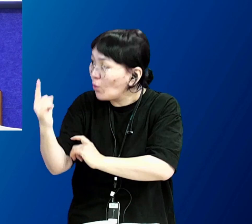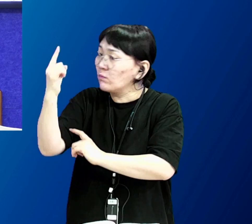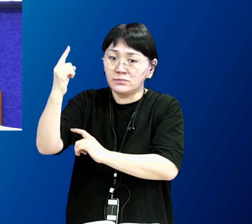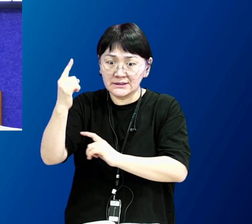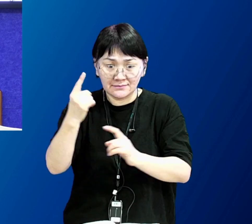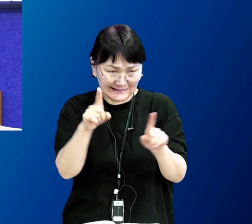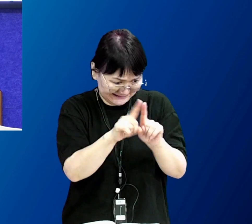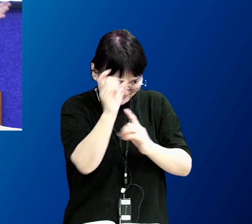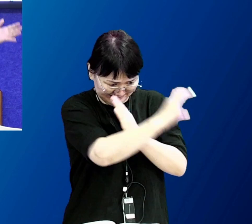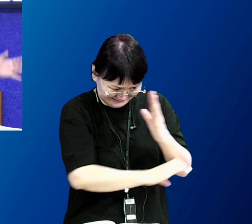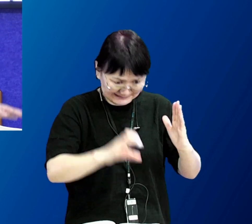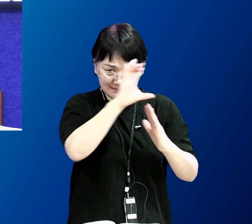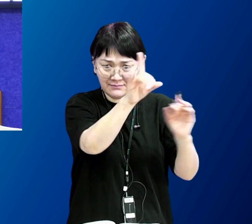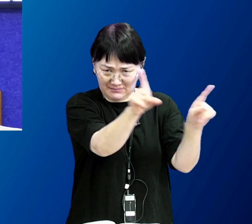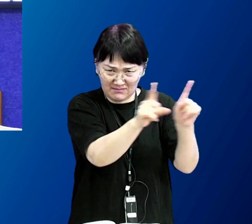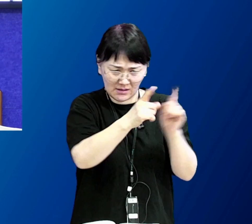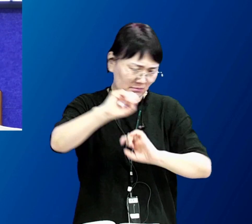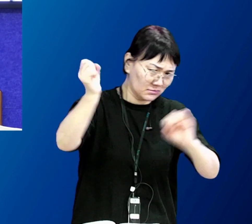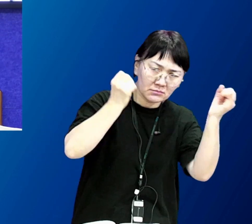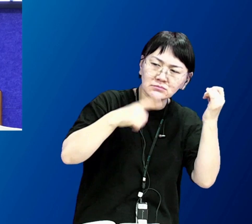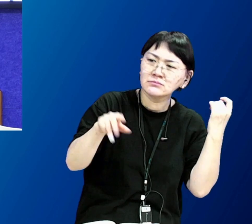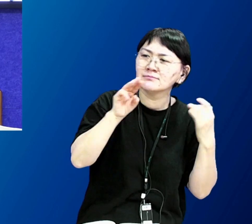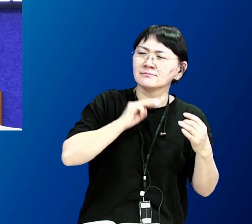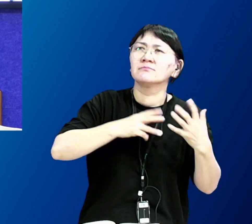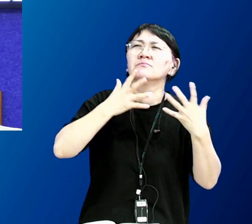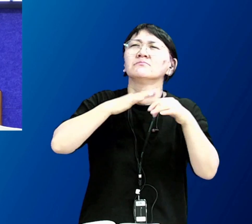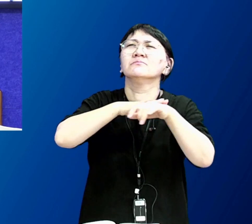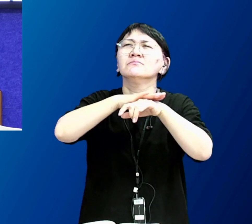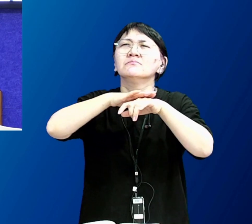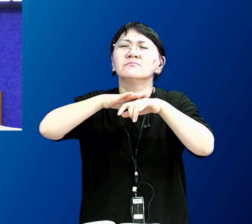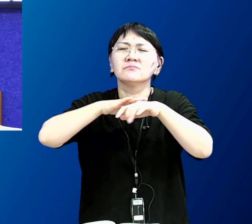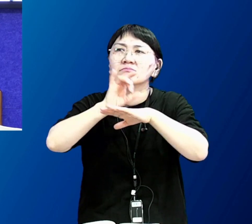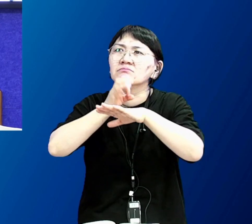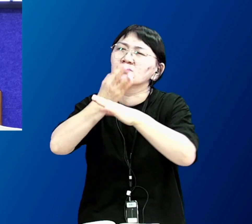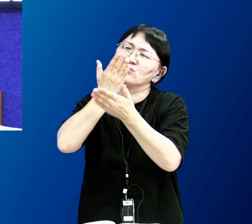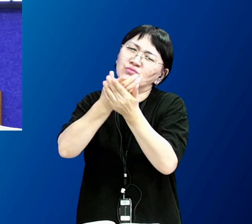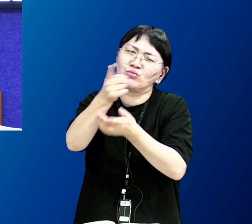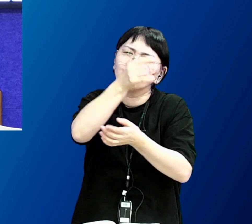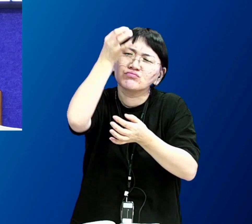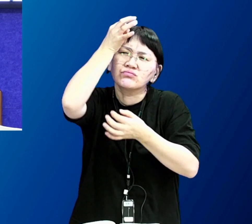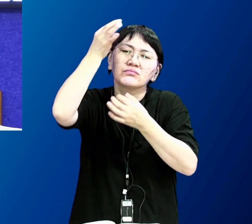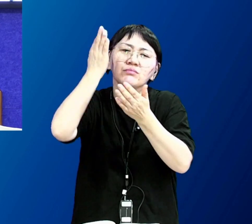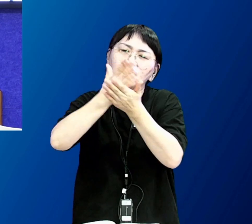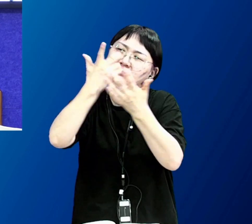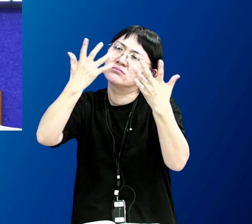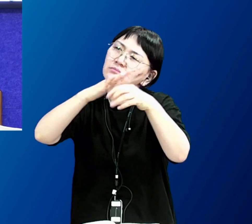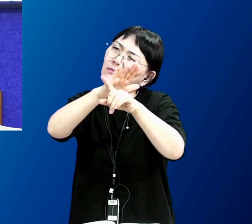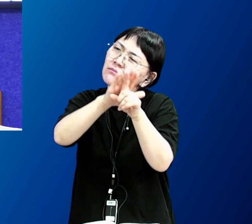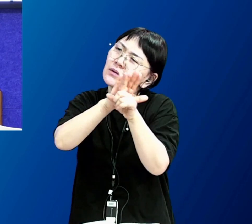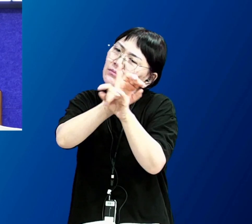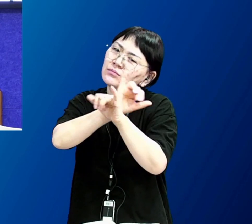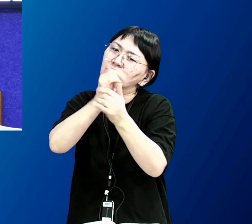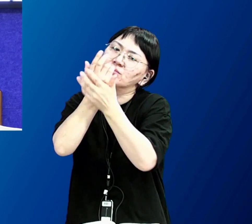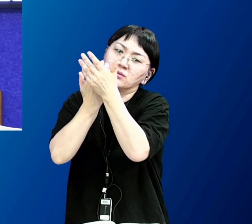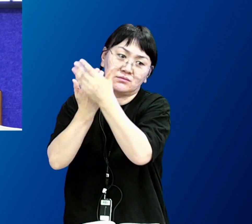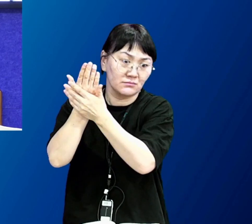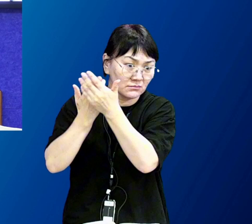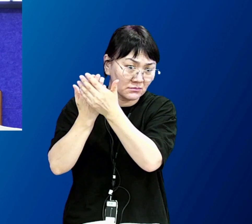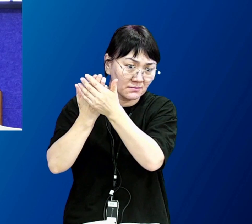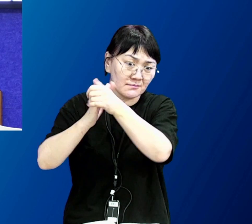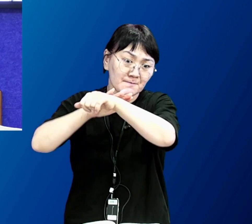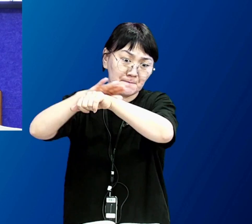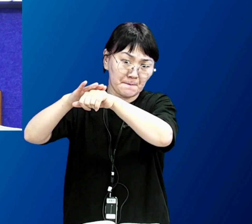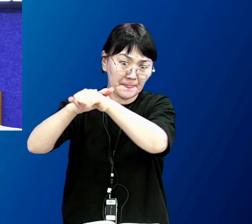үед Стефан ч тэдний төлөө Бурханаас өршөөлгөн тэдний сүнсийг хайрлан